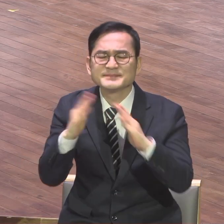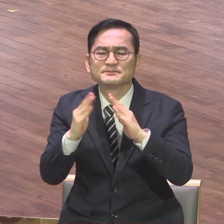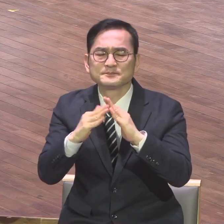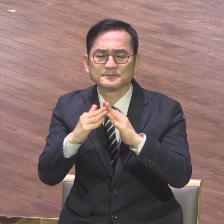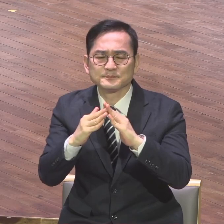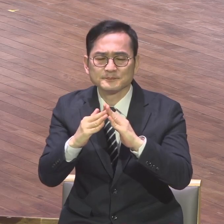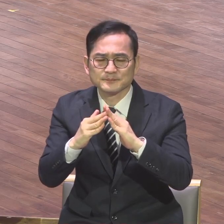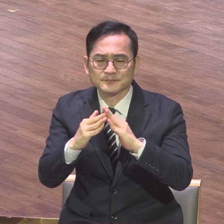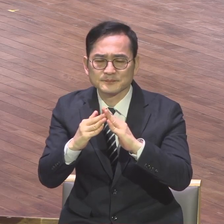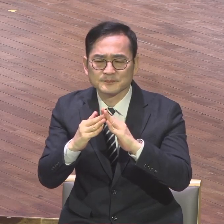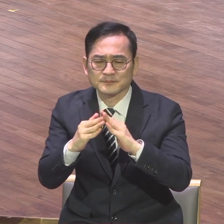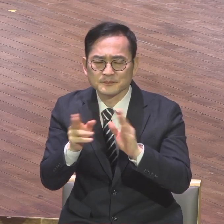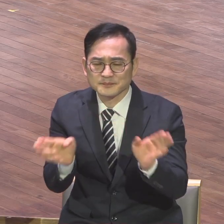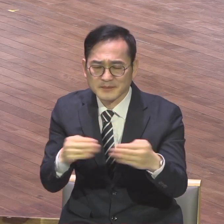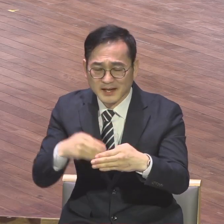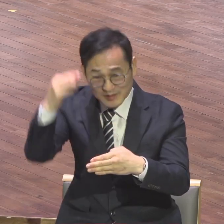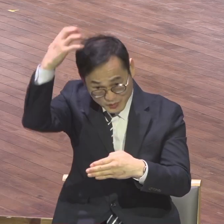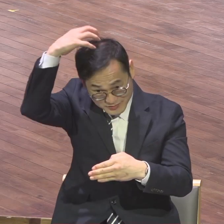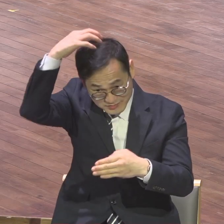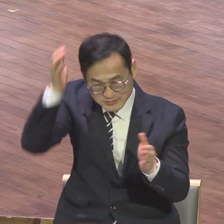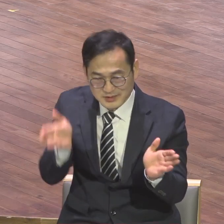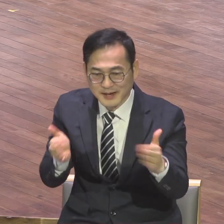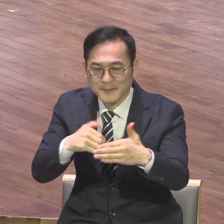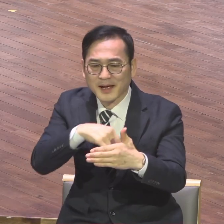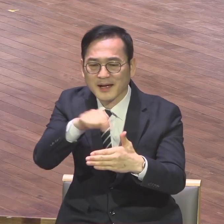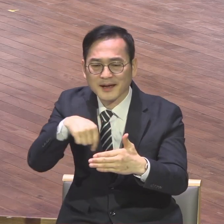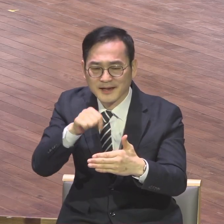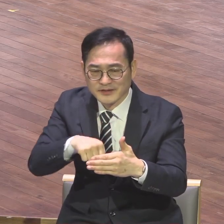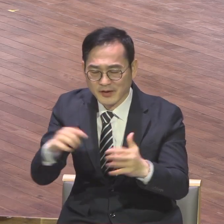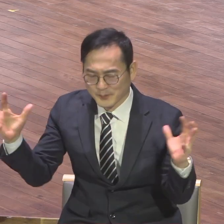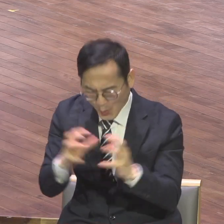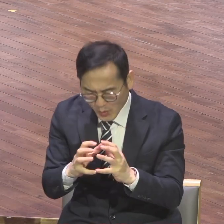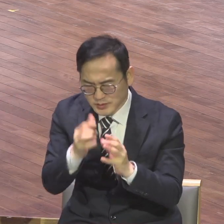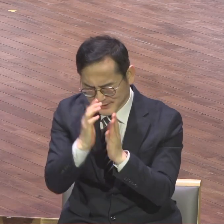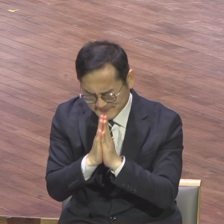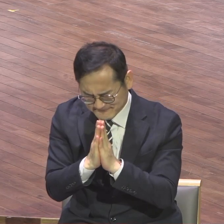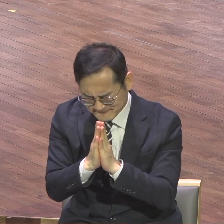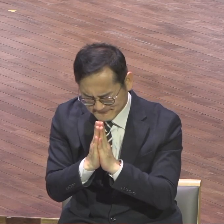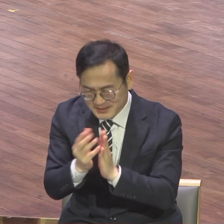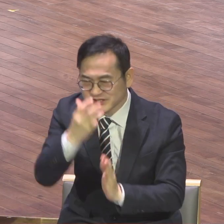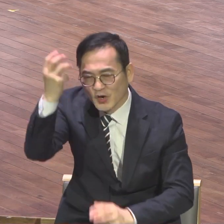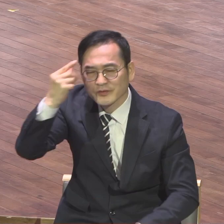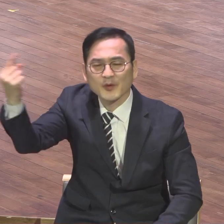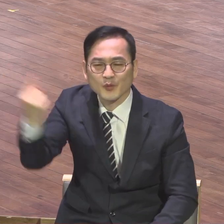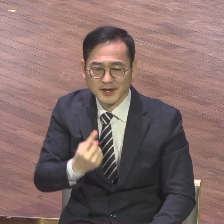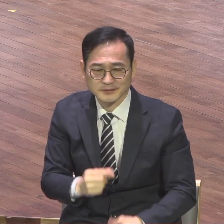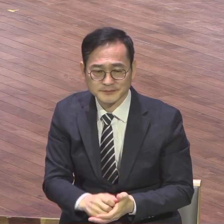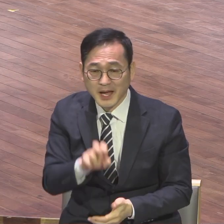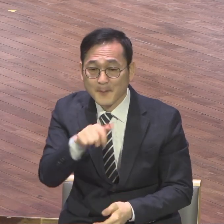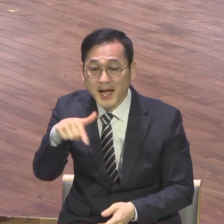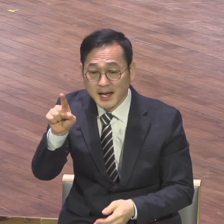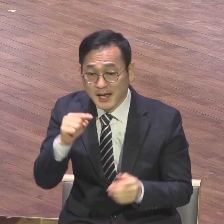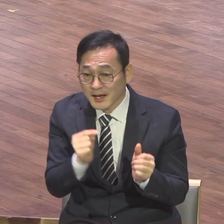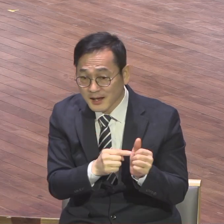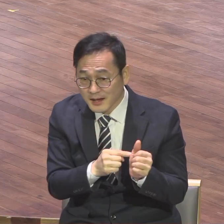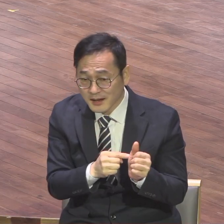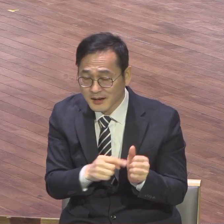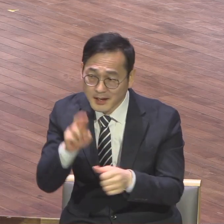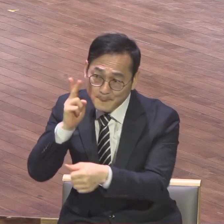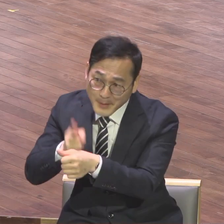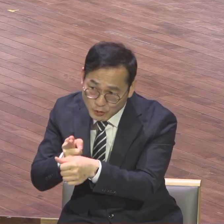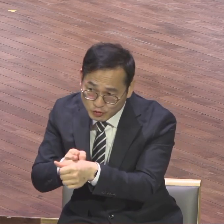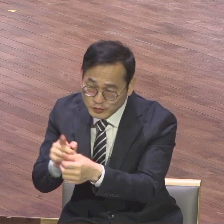이 마가의 집에서 그야말로 성령이 임한 것입니다. 특별히 이 마가는 바울과